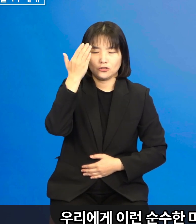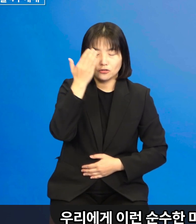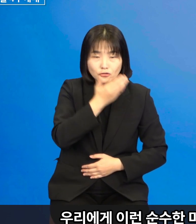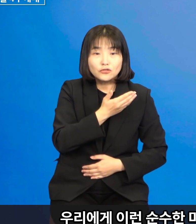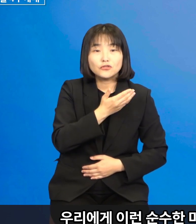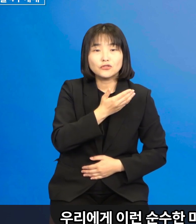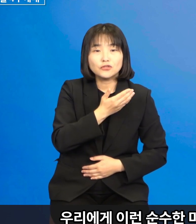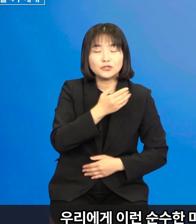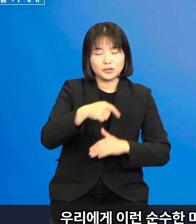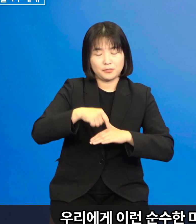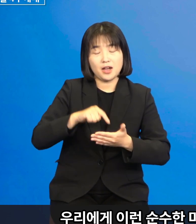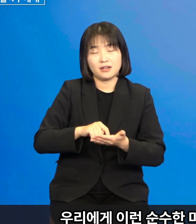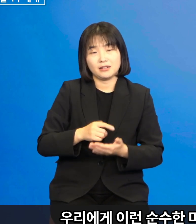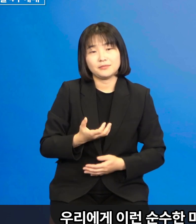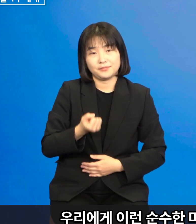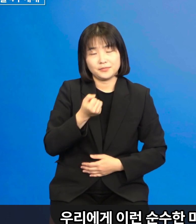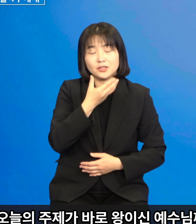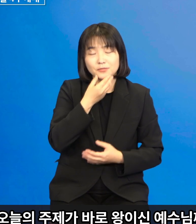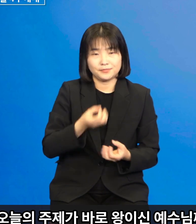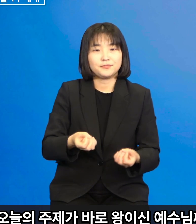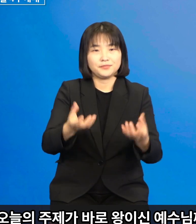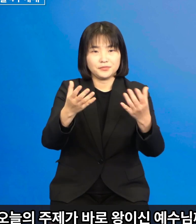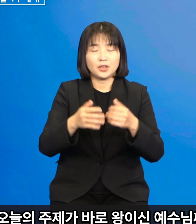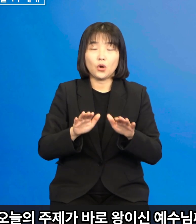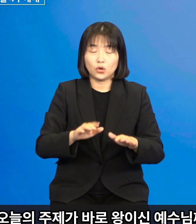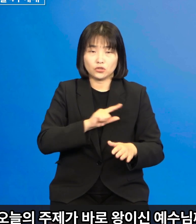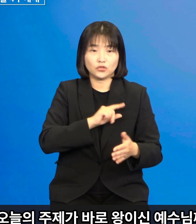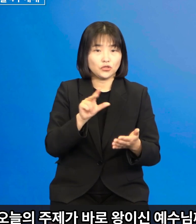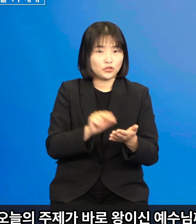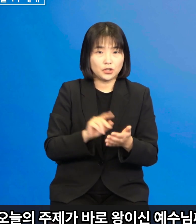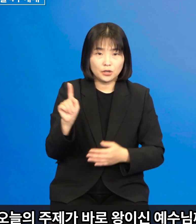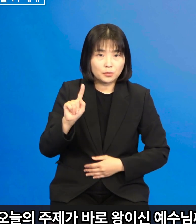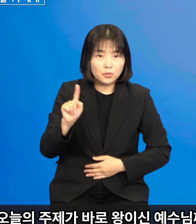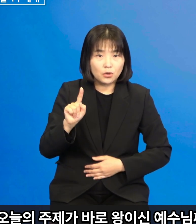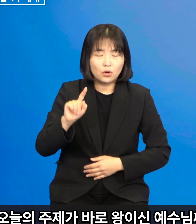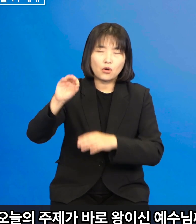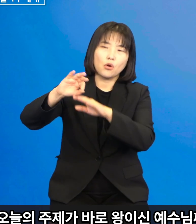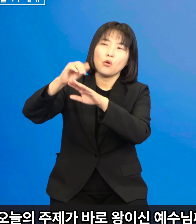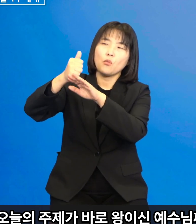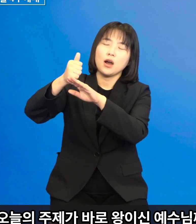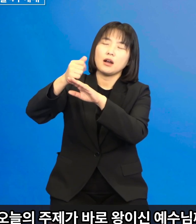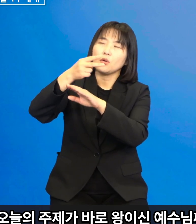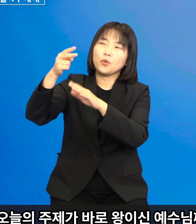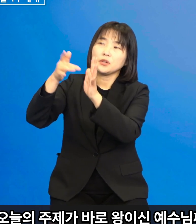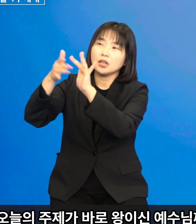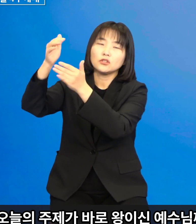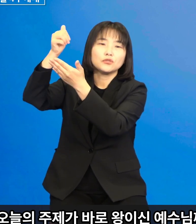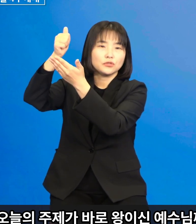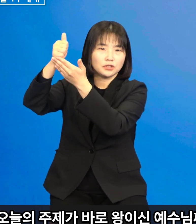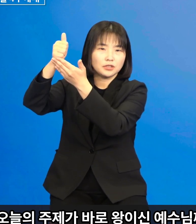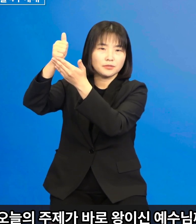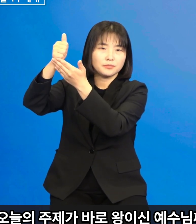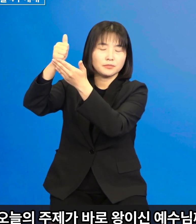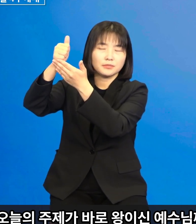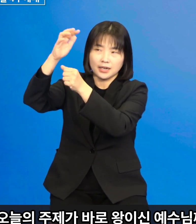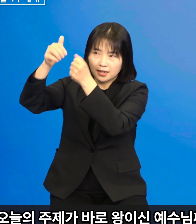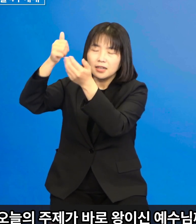순수한 마음이 있게 되기를 축복합니다. 오늘의 주제가 바로 왕이신 예수님께, 왕이신